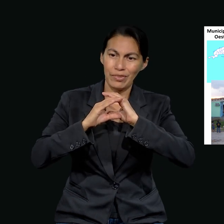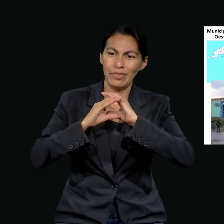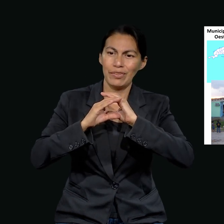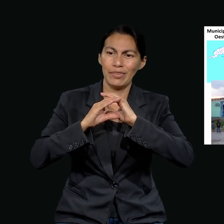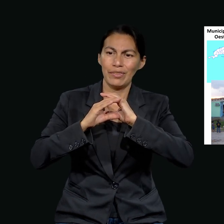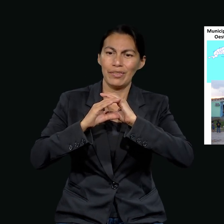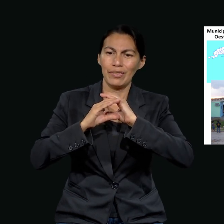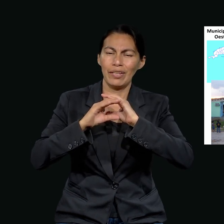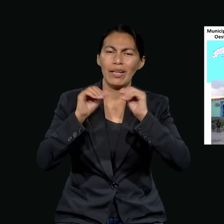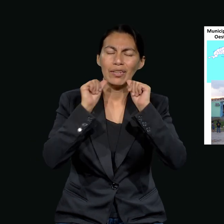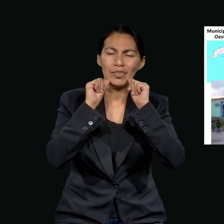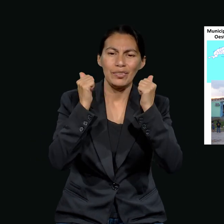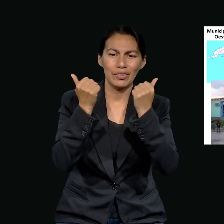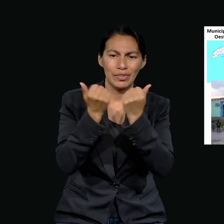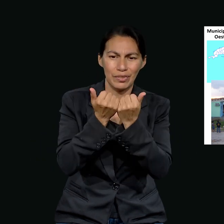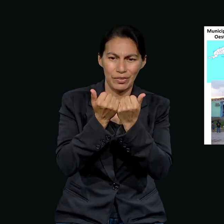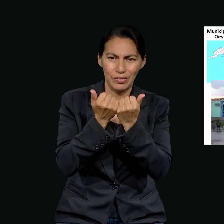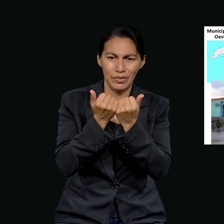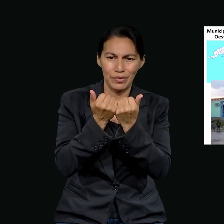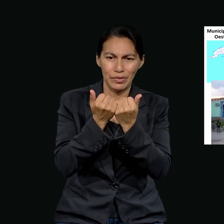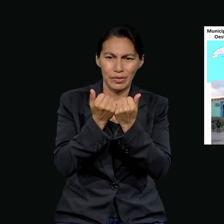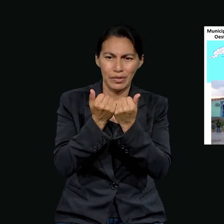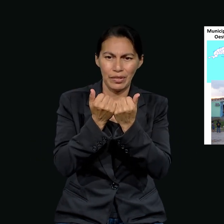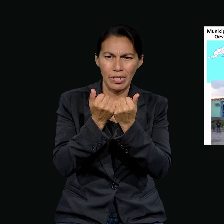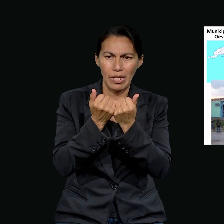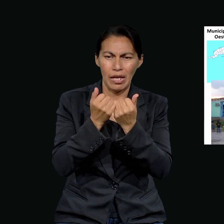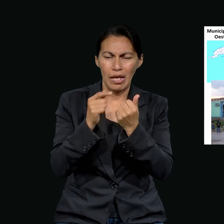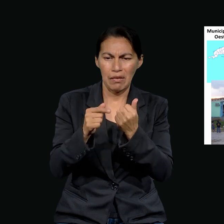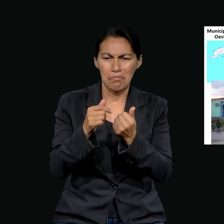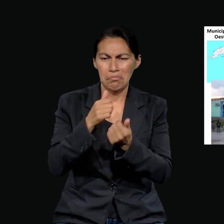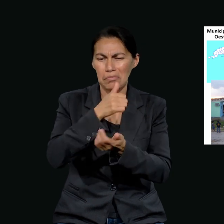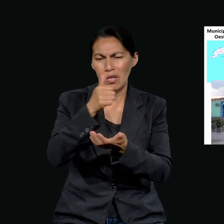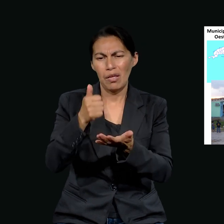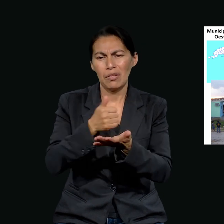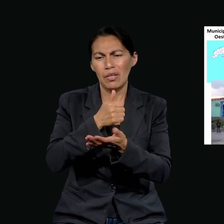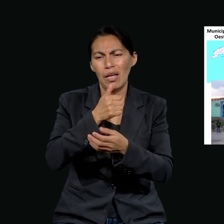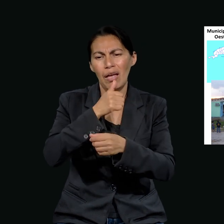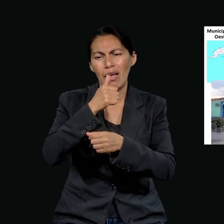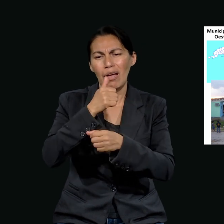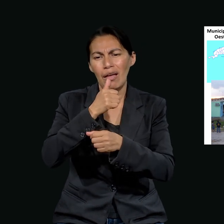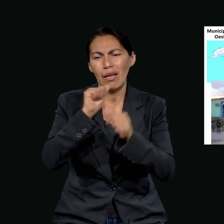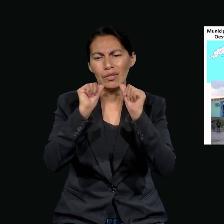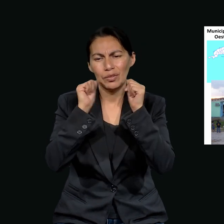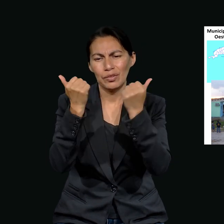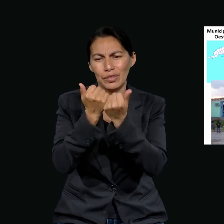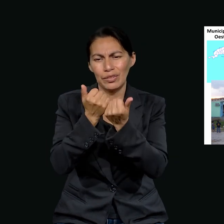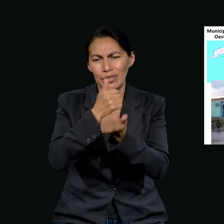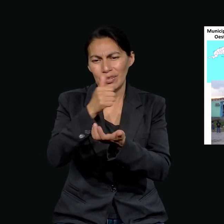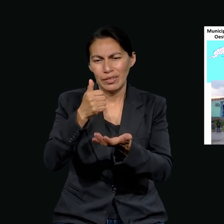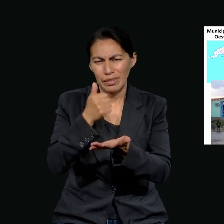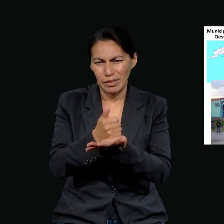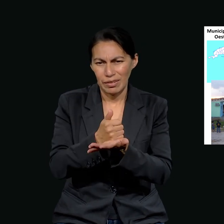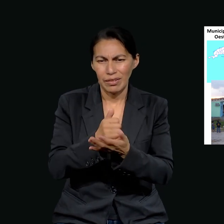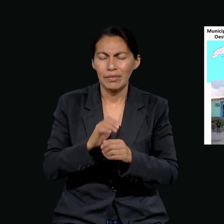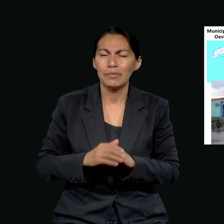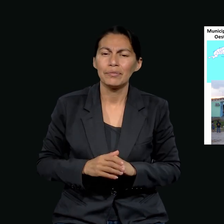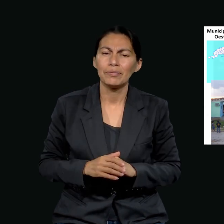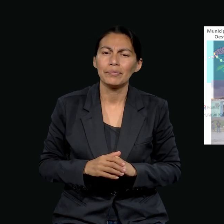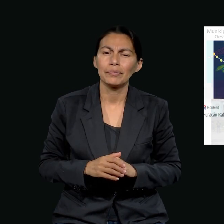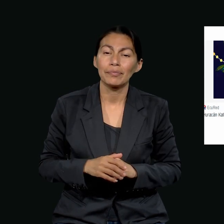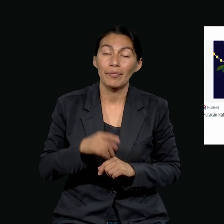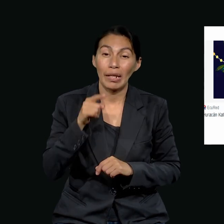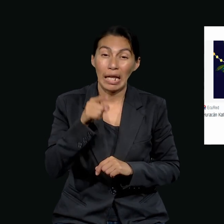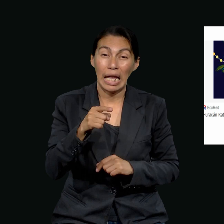la asociación, de la parte occidental de la asociación central. Y en esta, lo que pasó fue